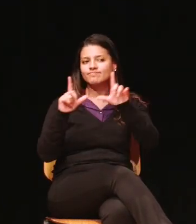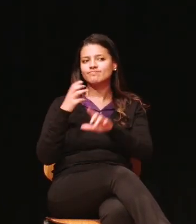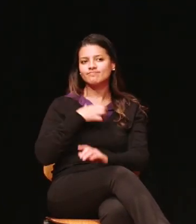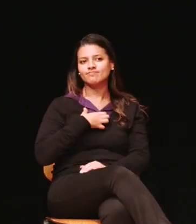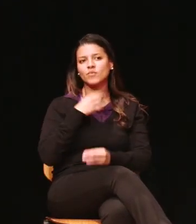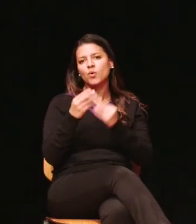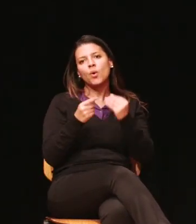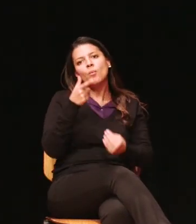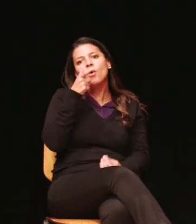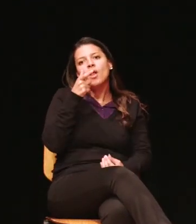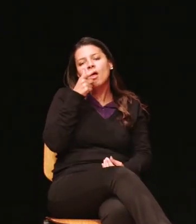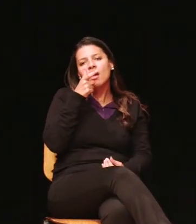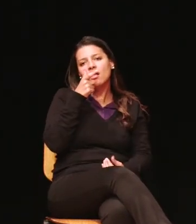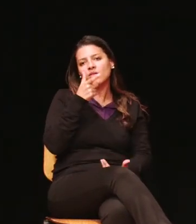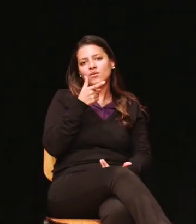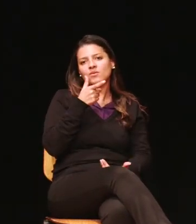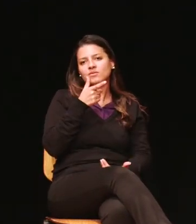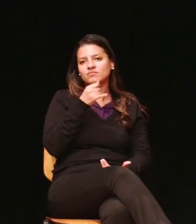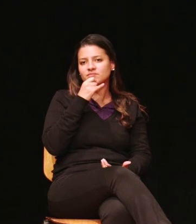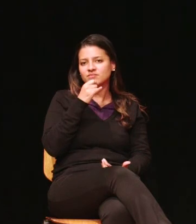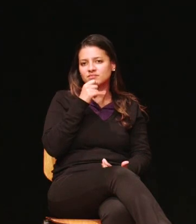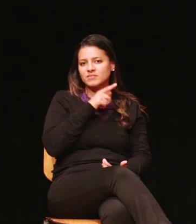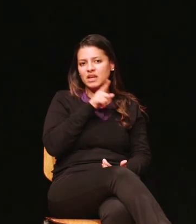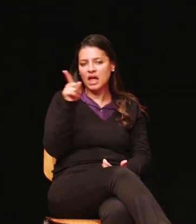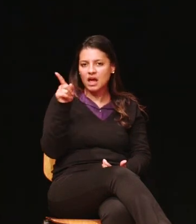é? O museu possui, por exemplo,